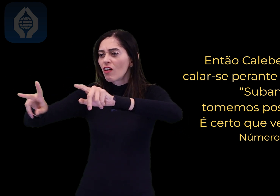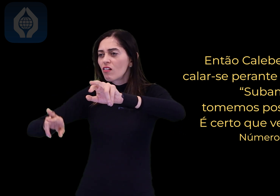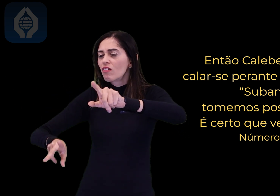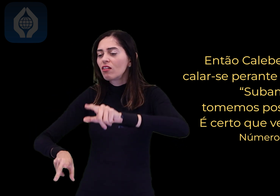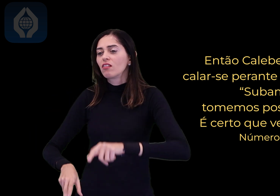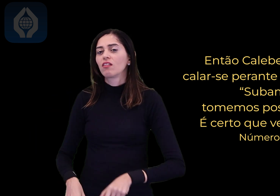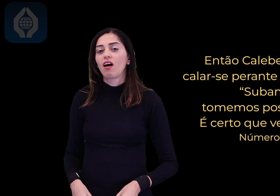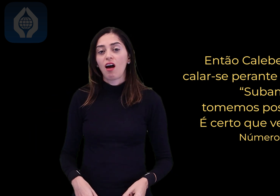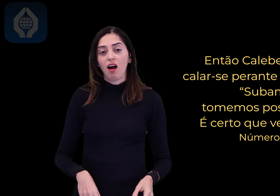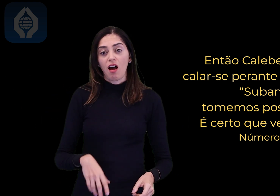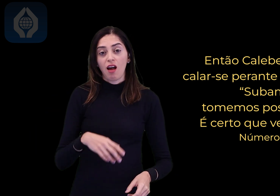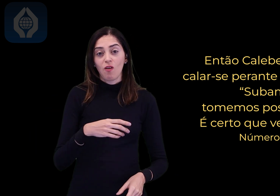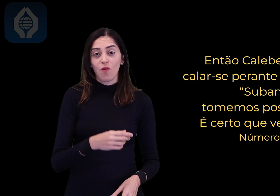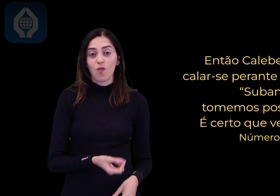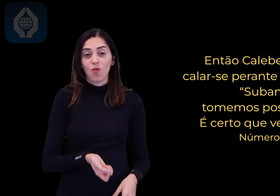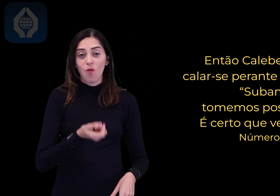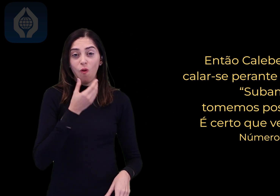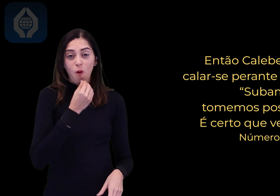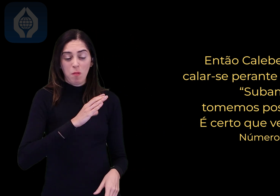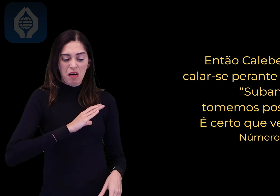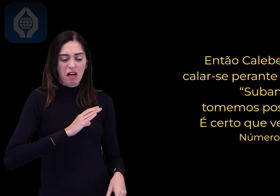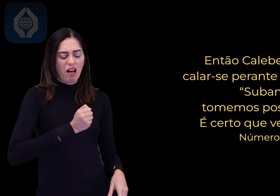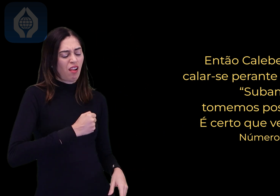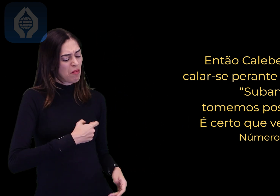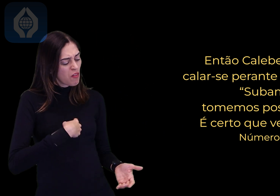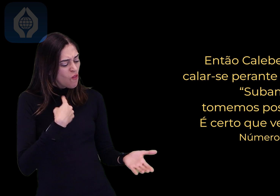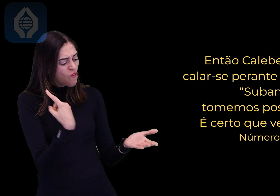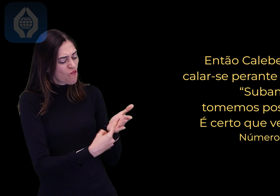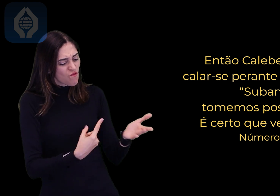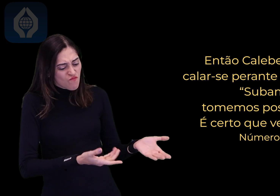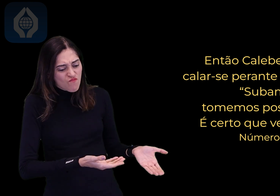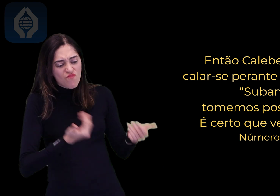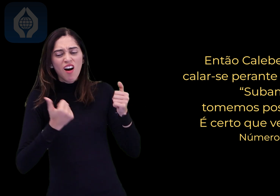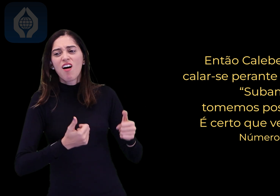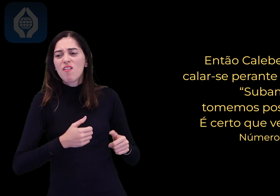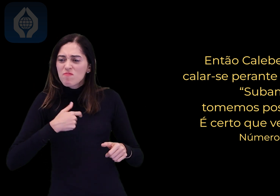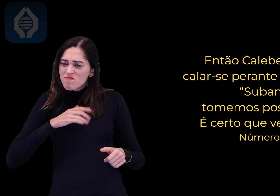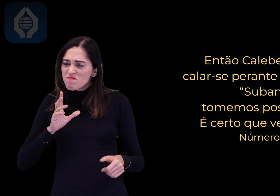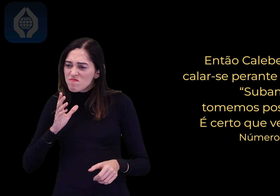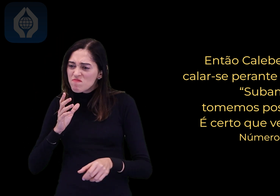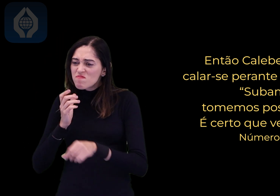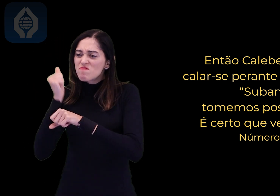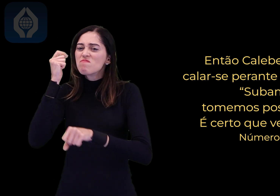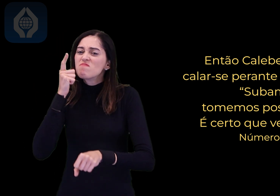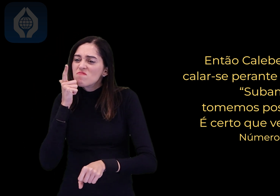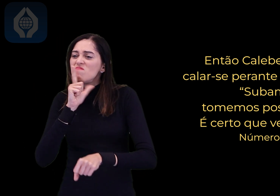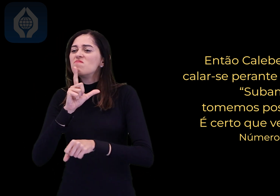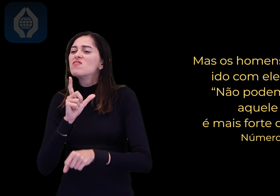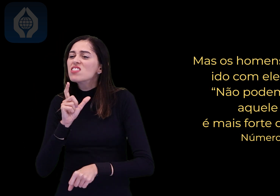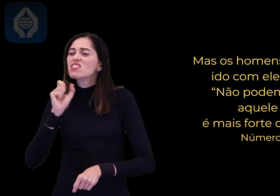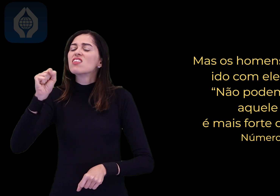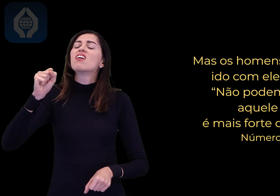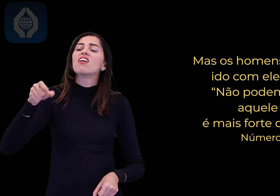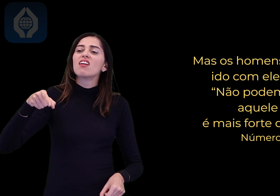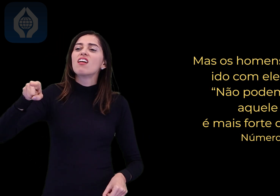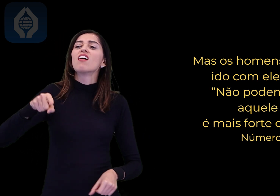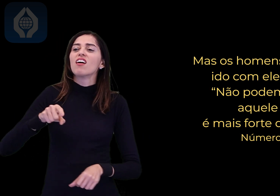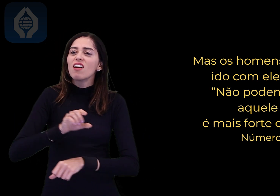Moisés e disse: subamos e tomamos posse da terra. É certo que venceremos. Mas os homens que tinham ido com